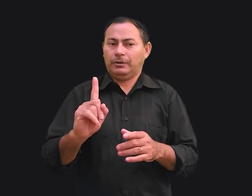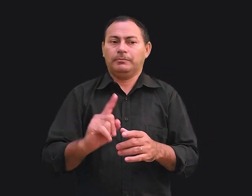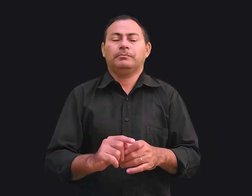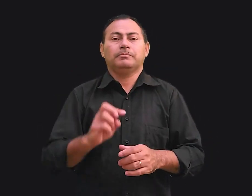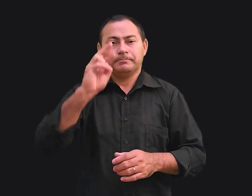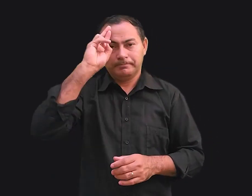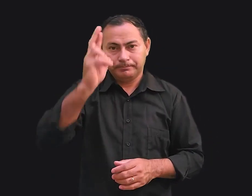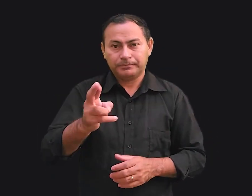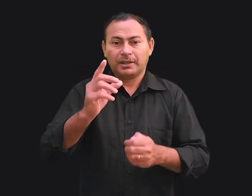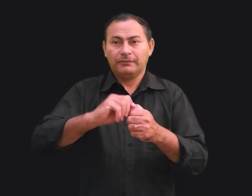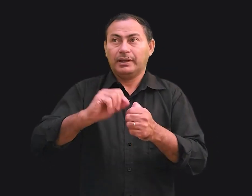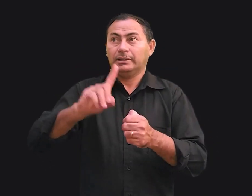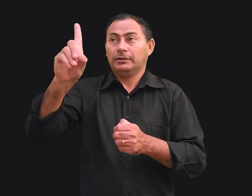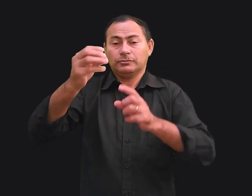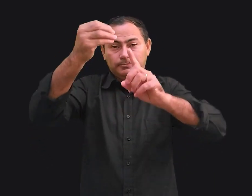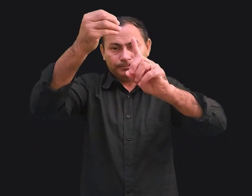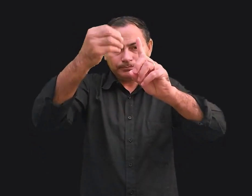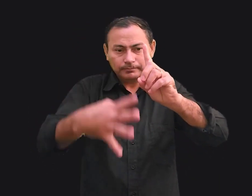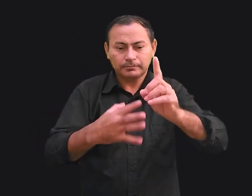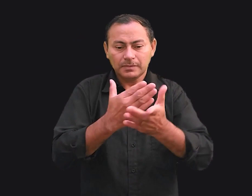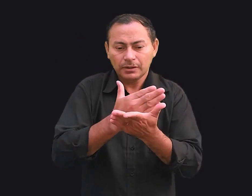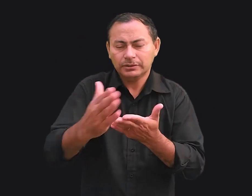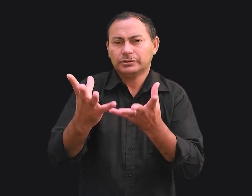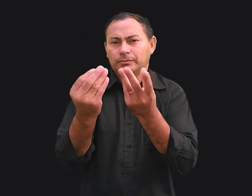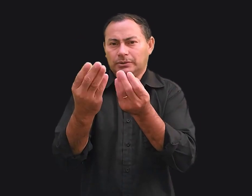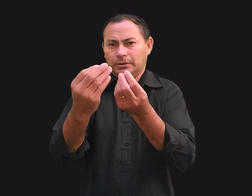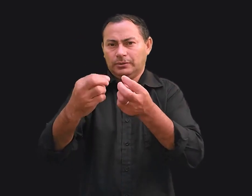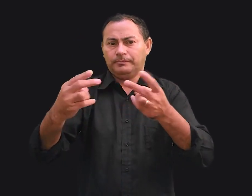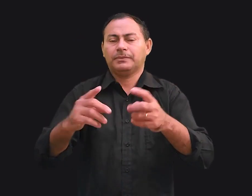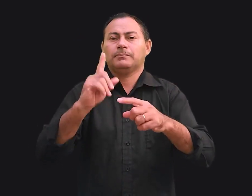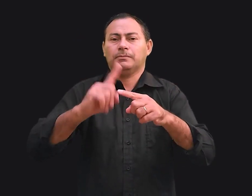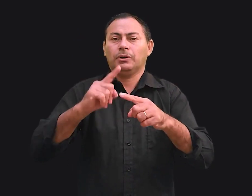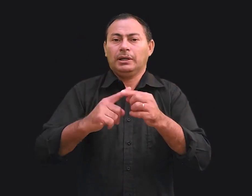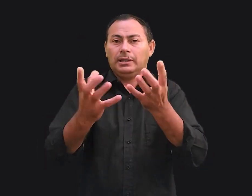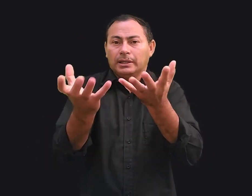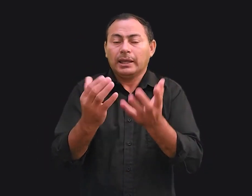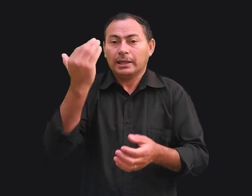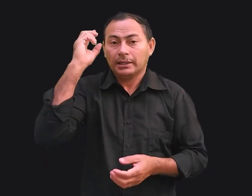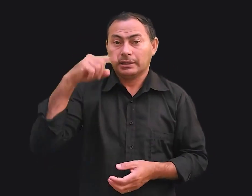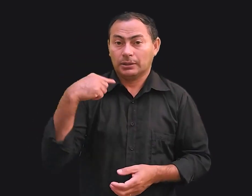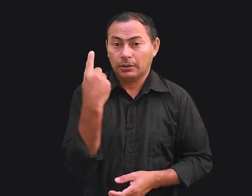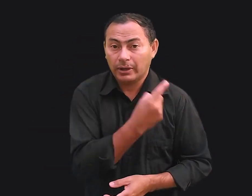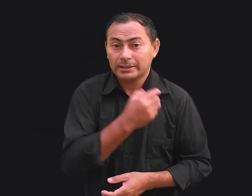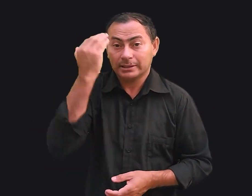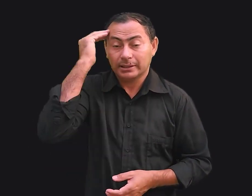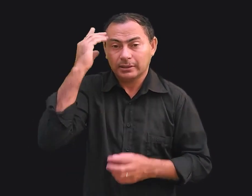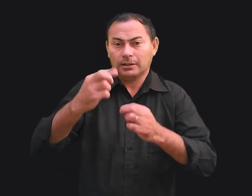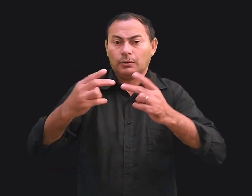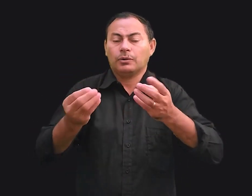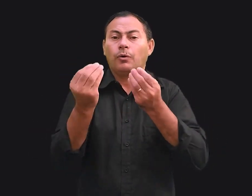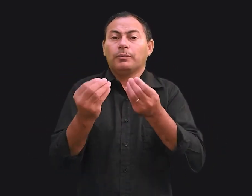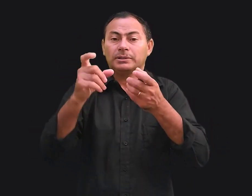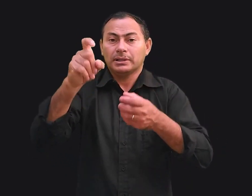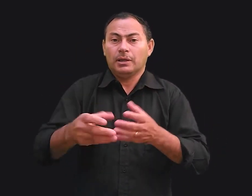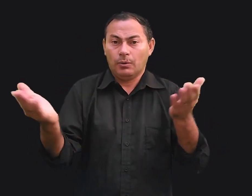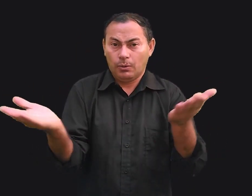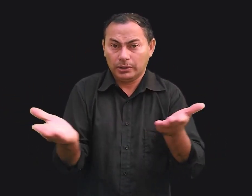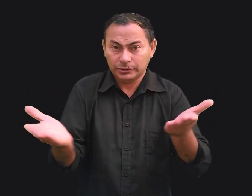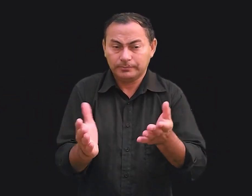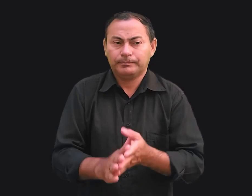A razão que levou Deus a descrever o início de várias coisas é porque Ele quer que entendamos como as coisas devem ser hoje. Já